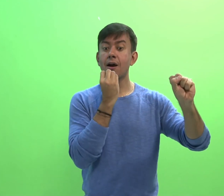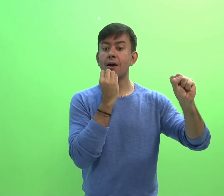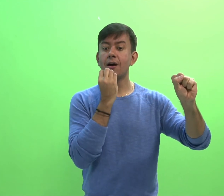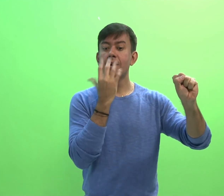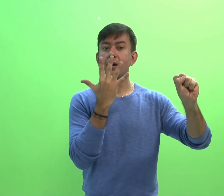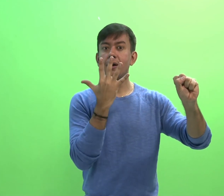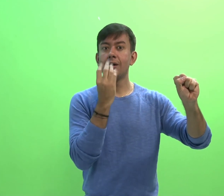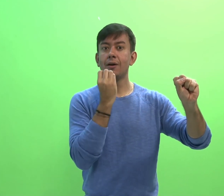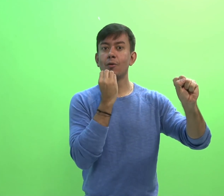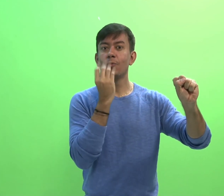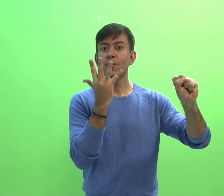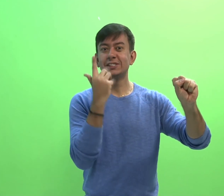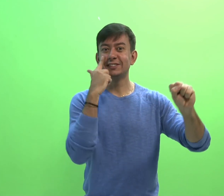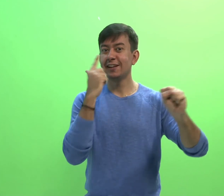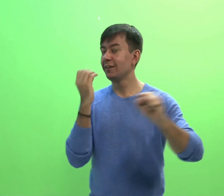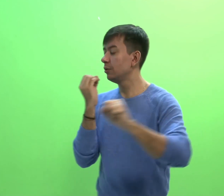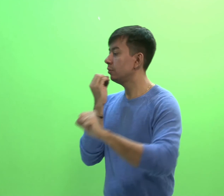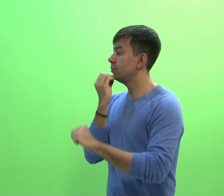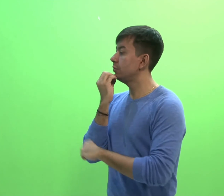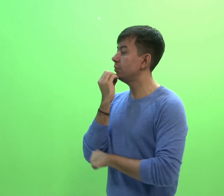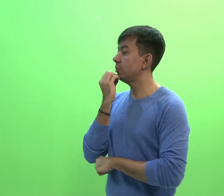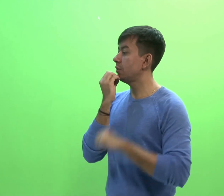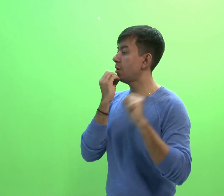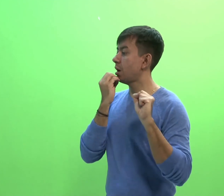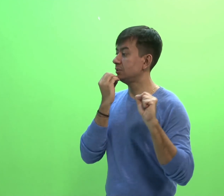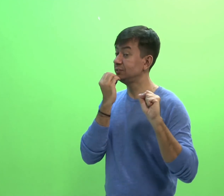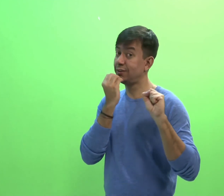Suspenso, movimento, suspenso. Suspenso,